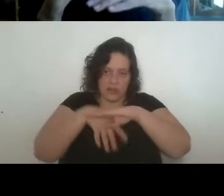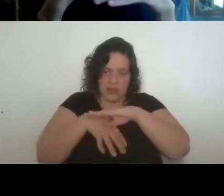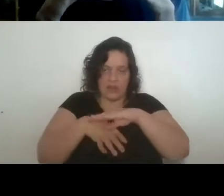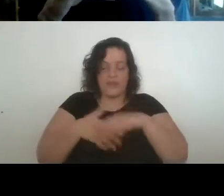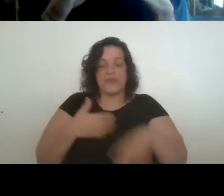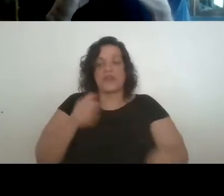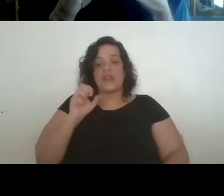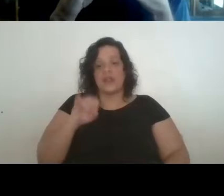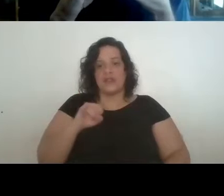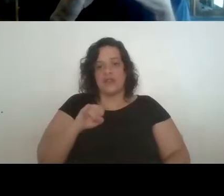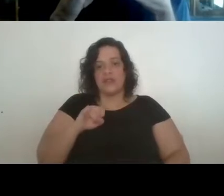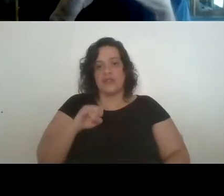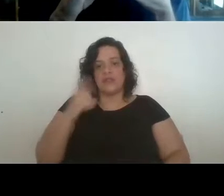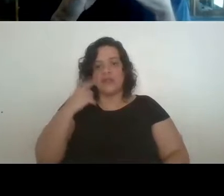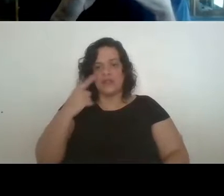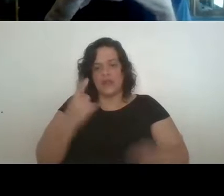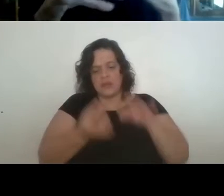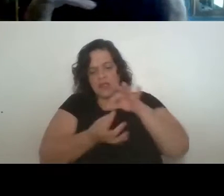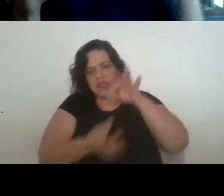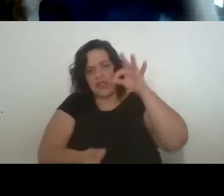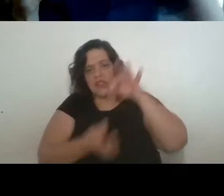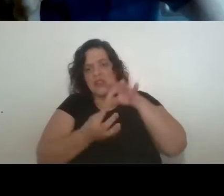determinar a profundidade do jardim de chuva,